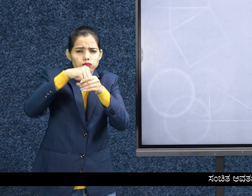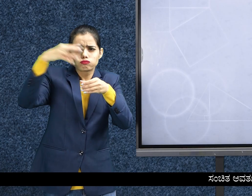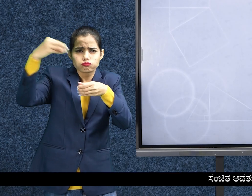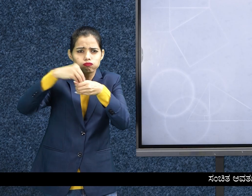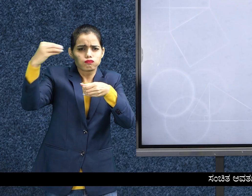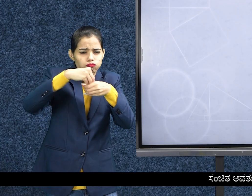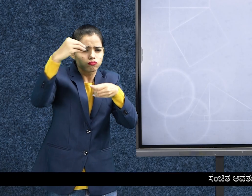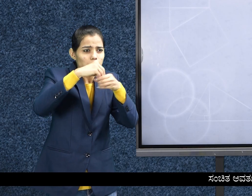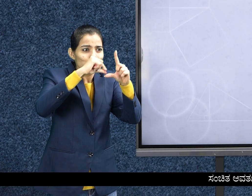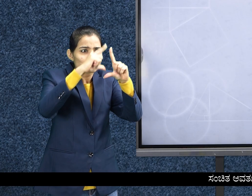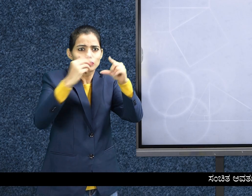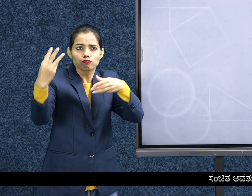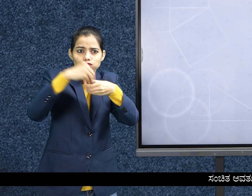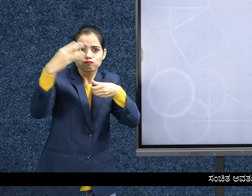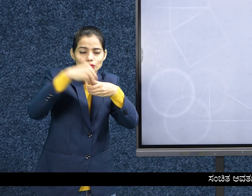ಸಂಚಿತ ಆವರ್ತನ,